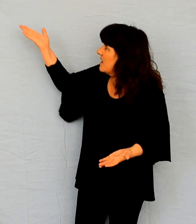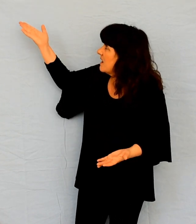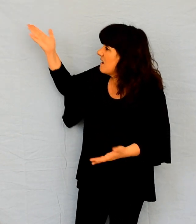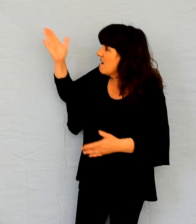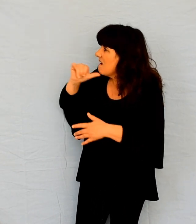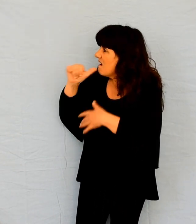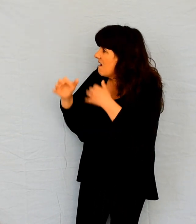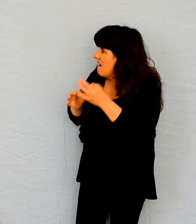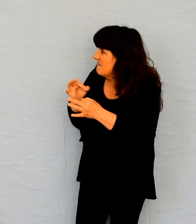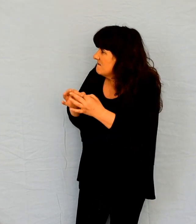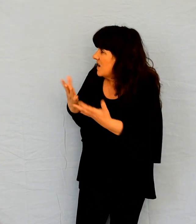mal. »